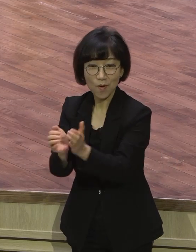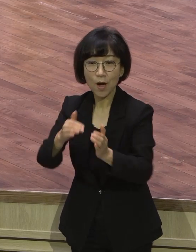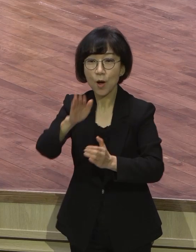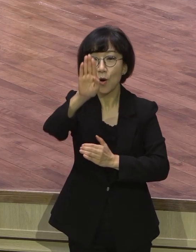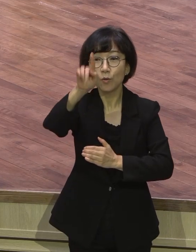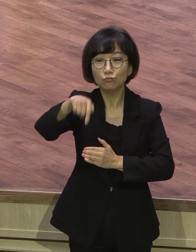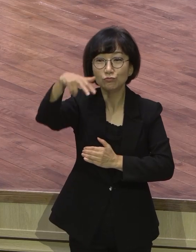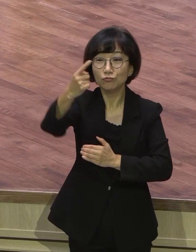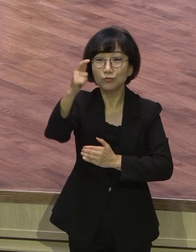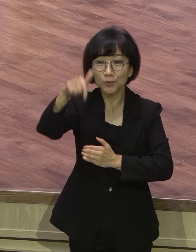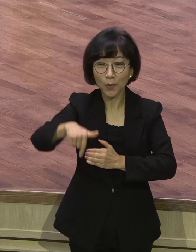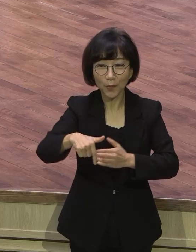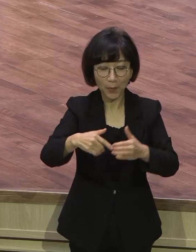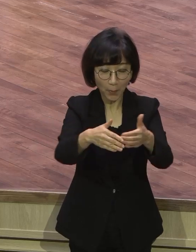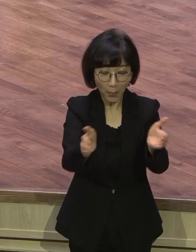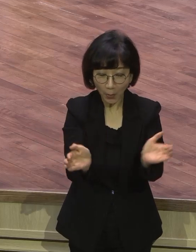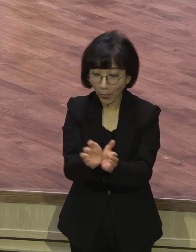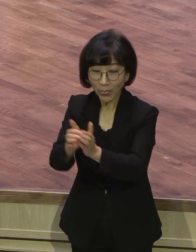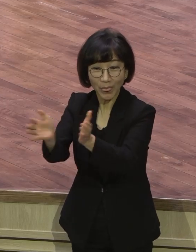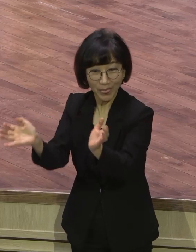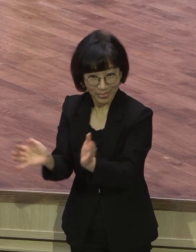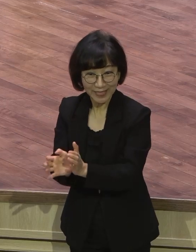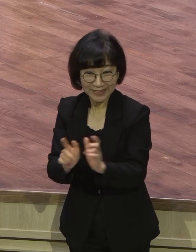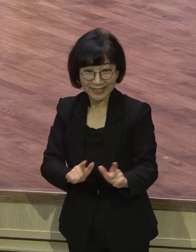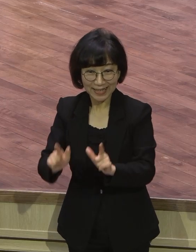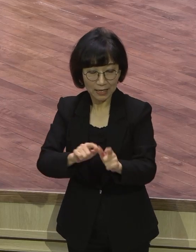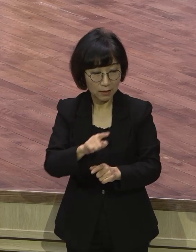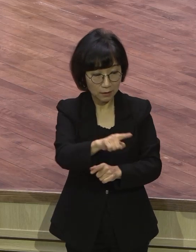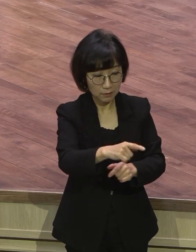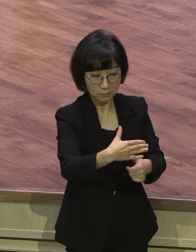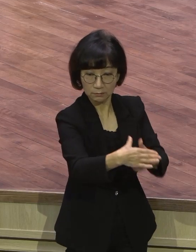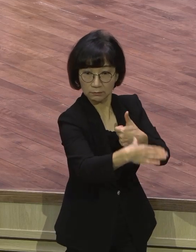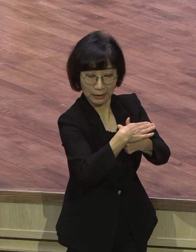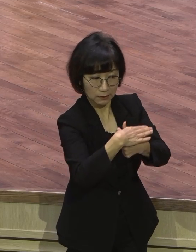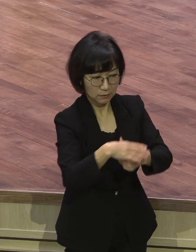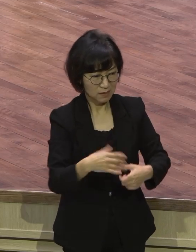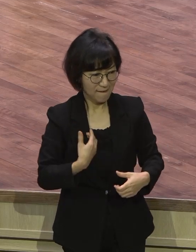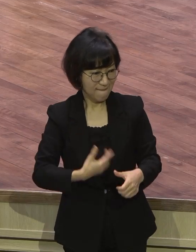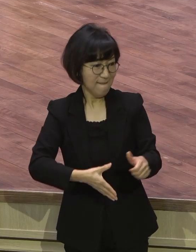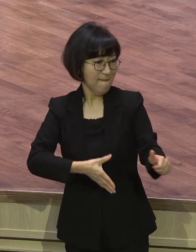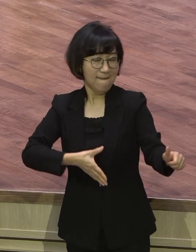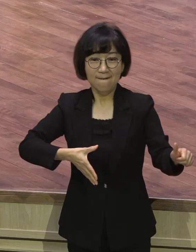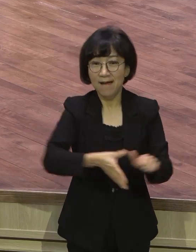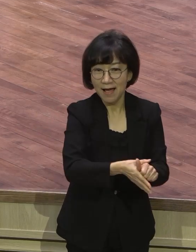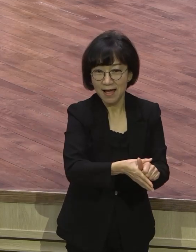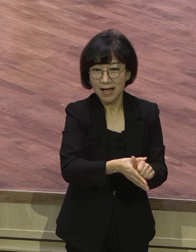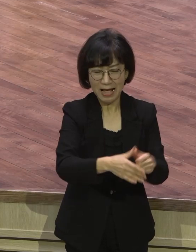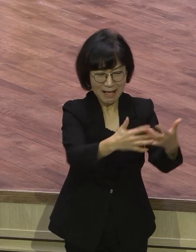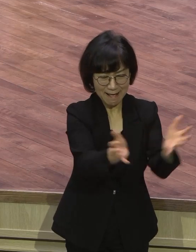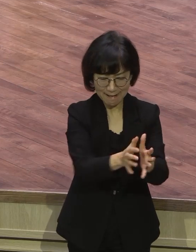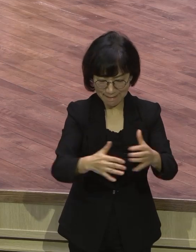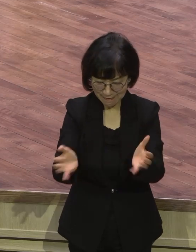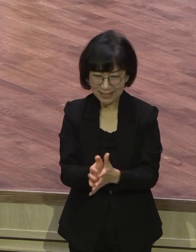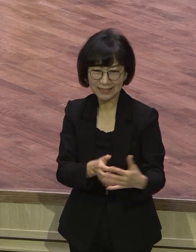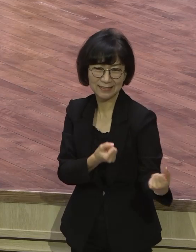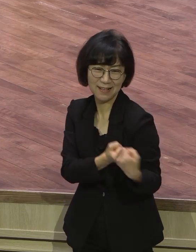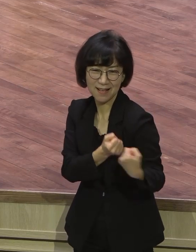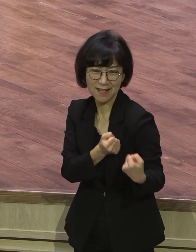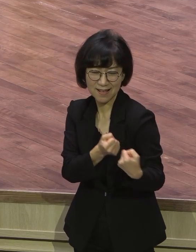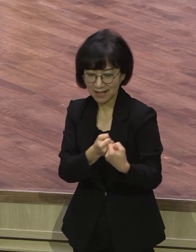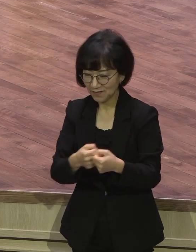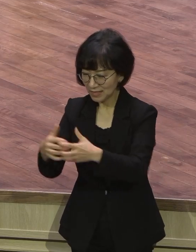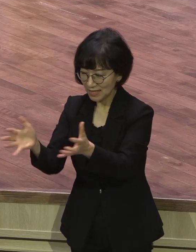가슴만. 배로 갚아주는 겁니다. 그럼 저쪽에 또 옵니다. 또 와서 또 그게 부족도 싸움이었어요. 계속